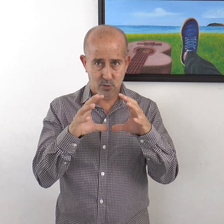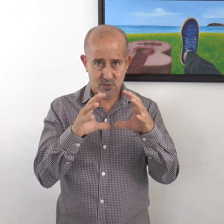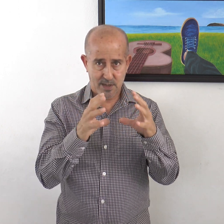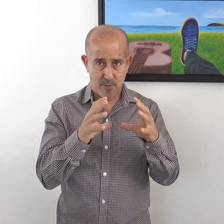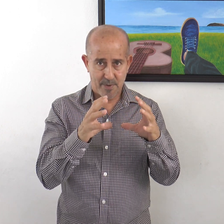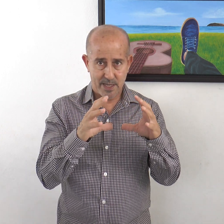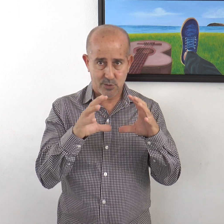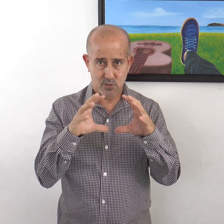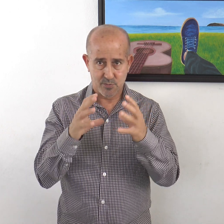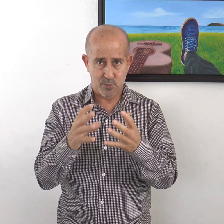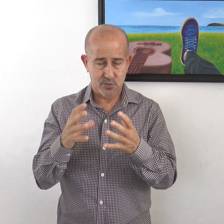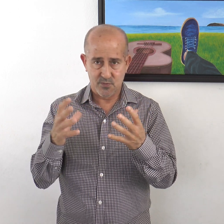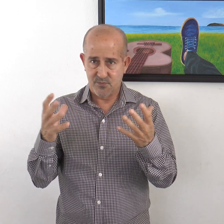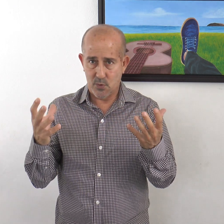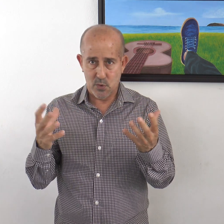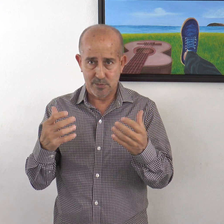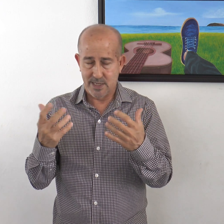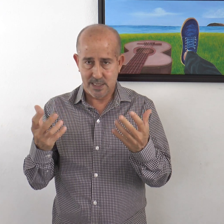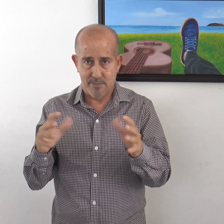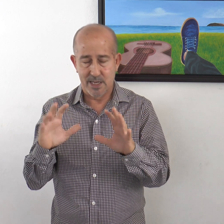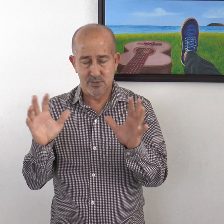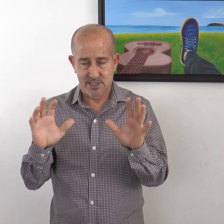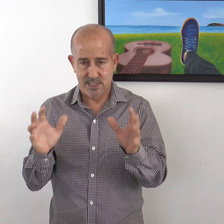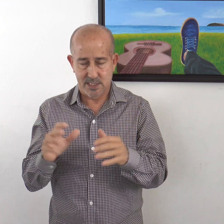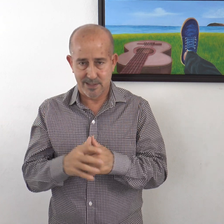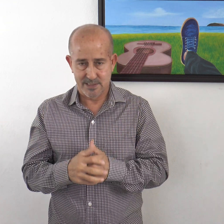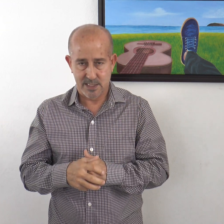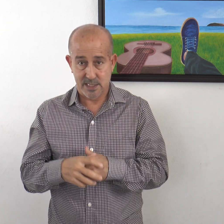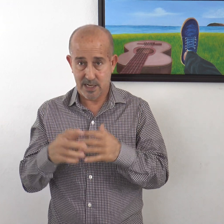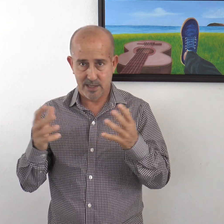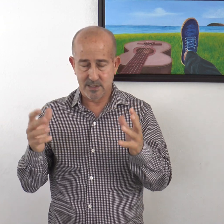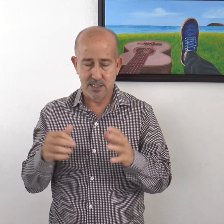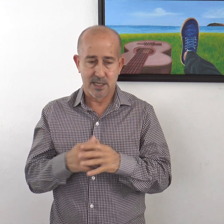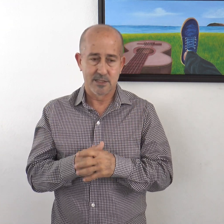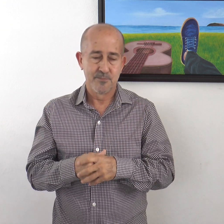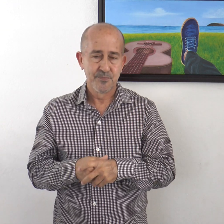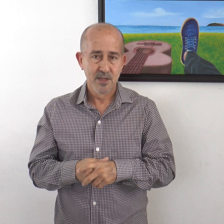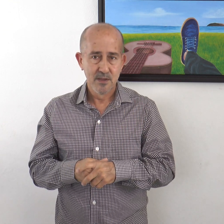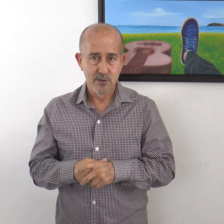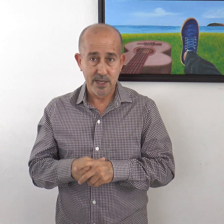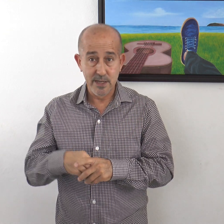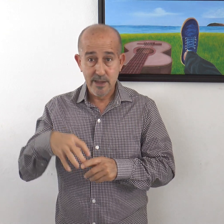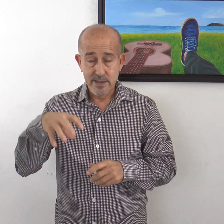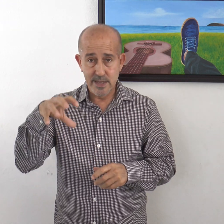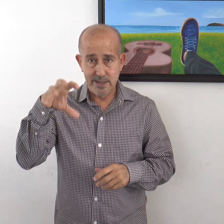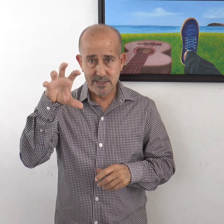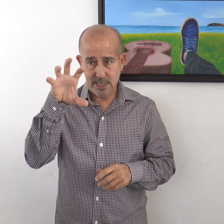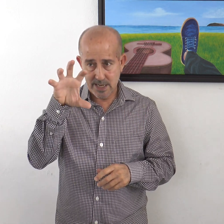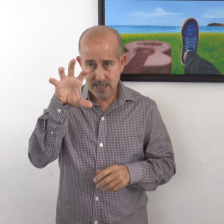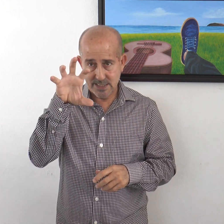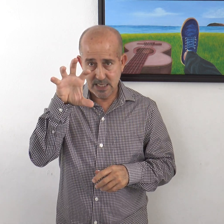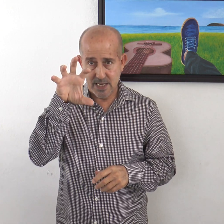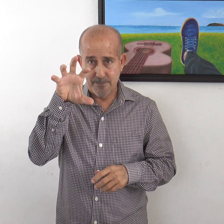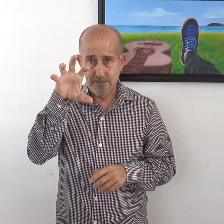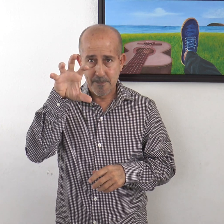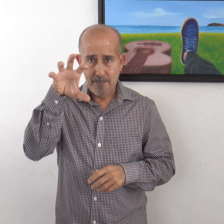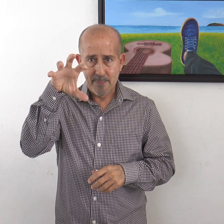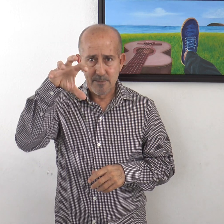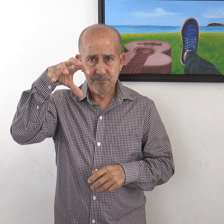cosas, objetos, por su forma, tamaño, etcétera, etcétera, cantidad. ¿Okay? Y en el CLC,